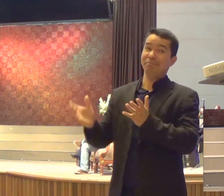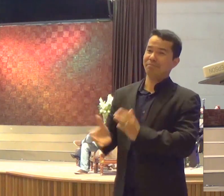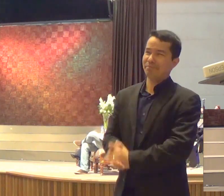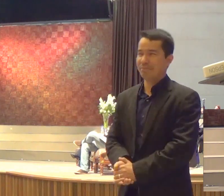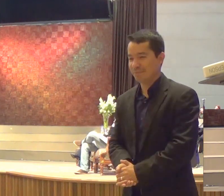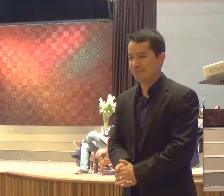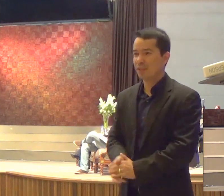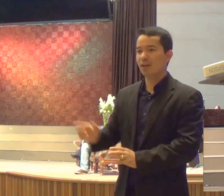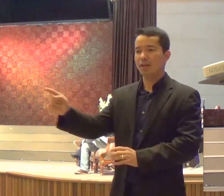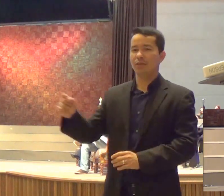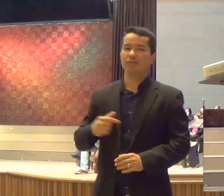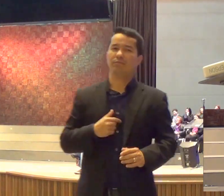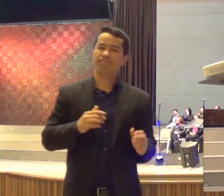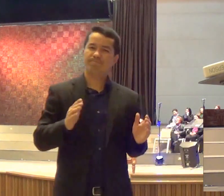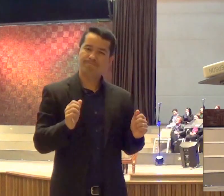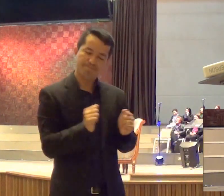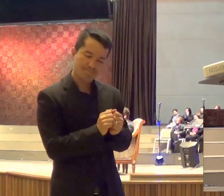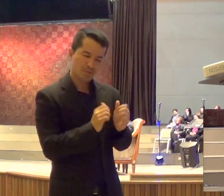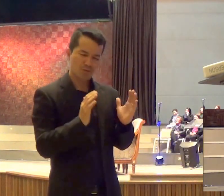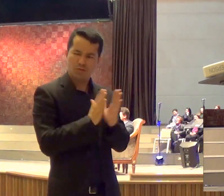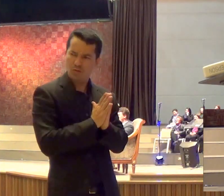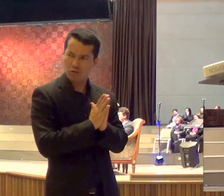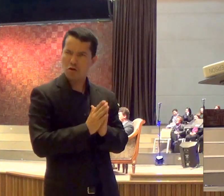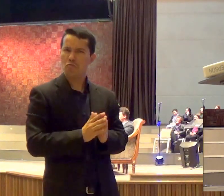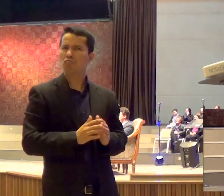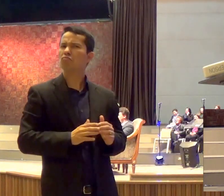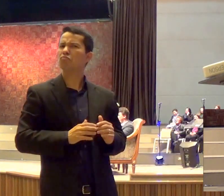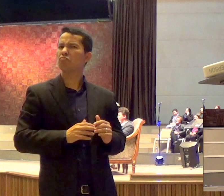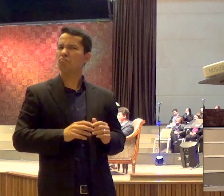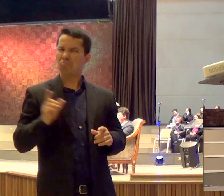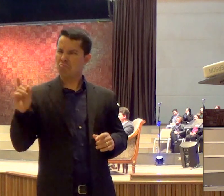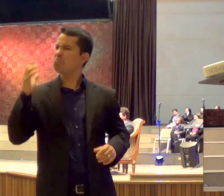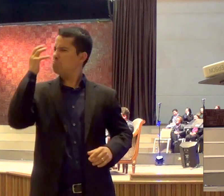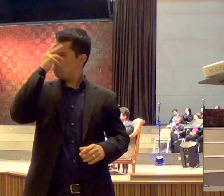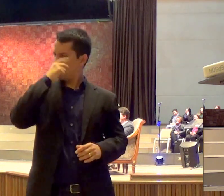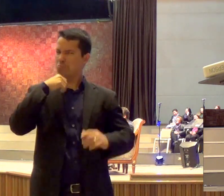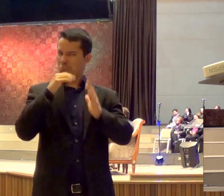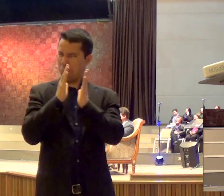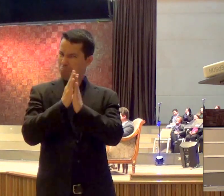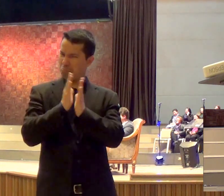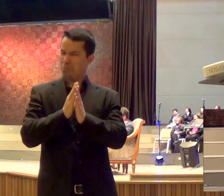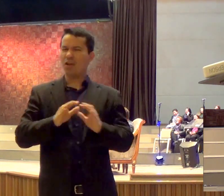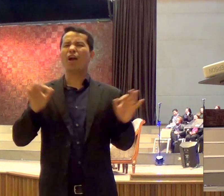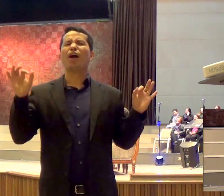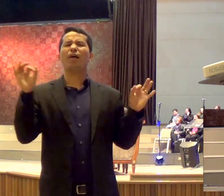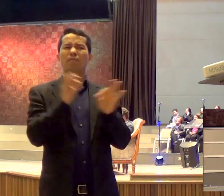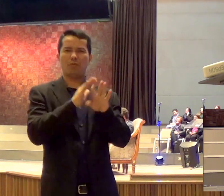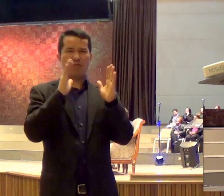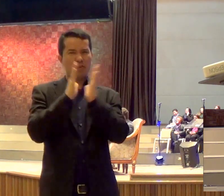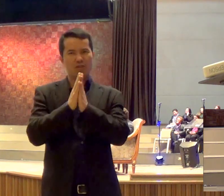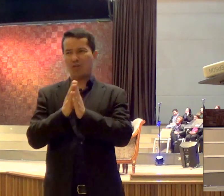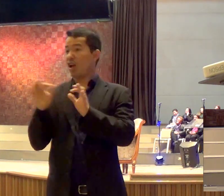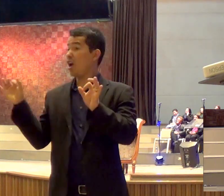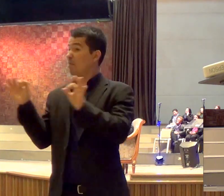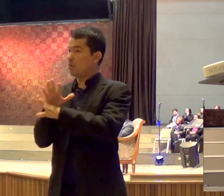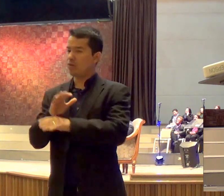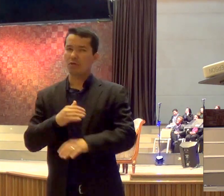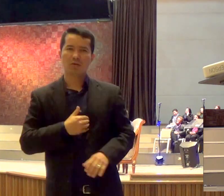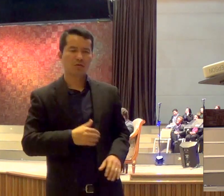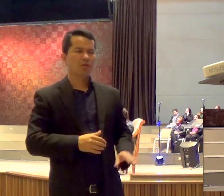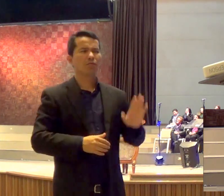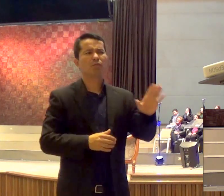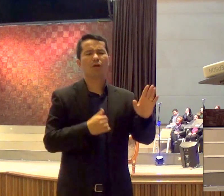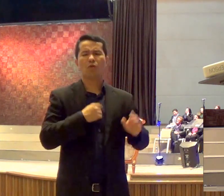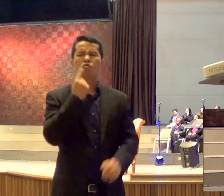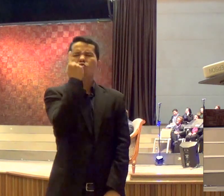ele foi resolver orar por mim orou uma oração bacana quando ele acaba de orar ele fala comigo assim quero lhe dar só